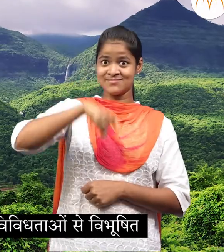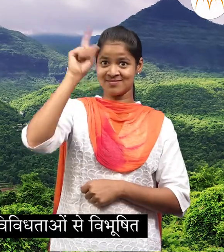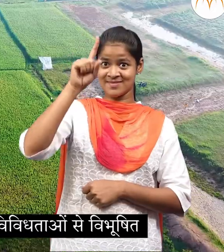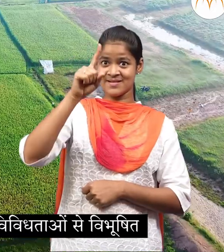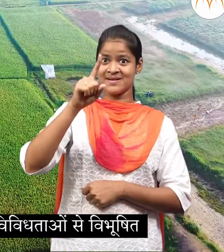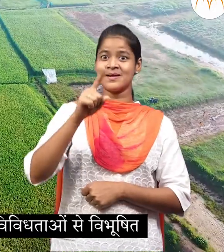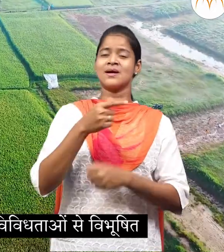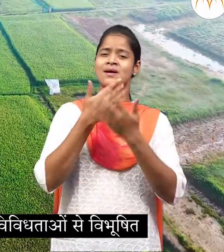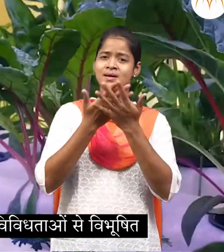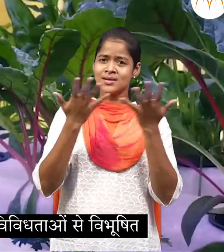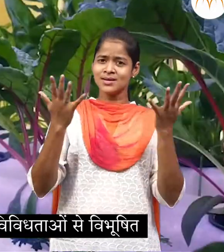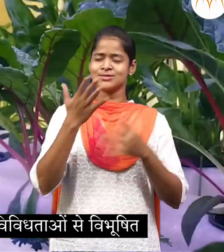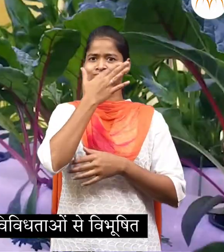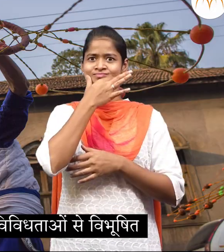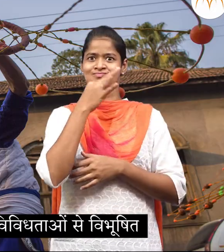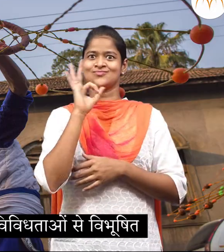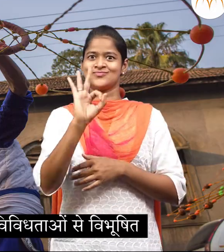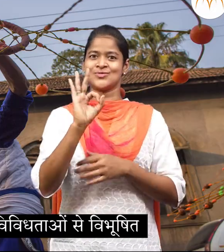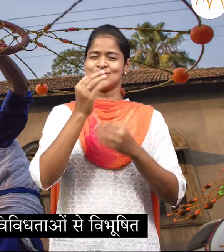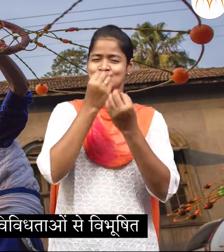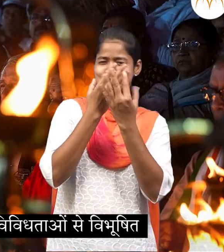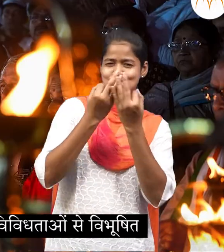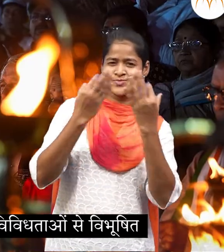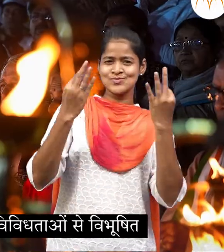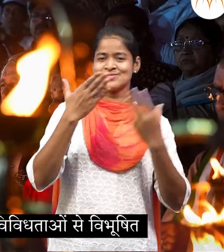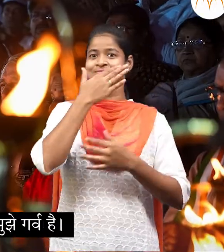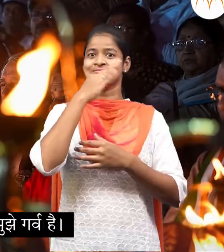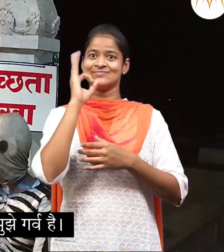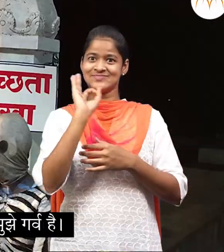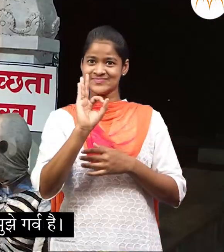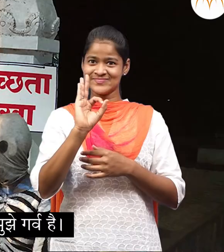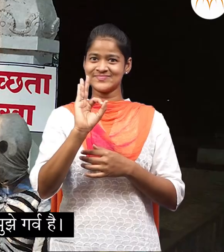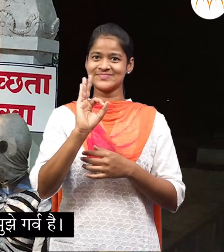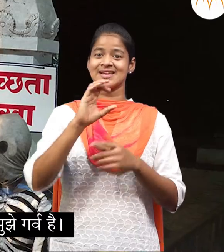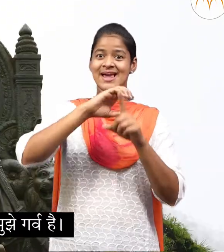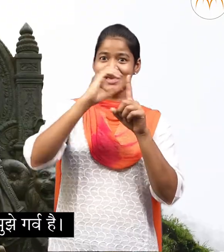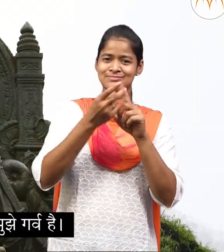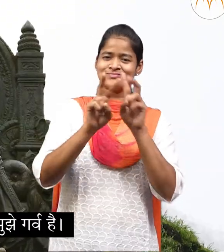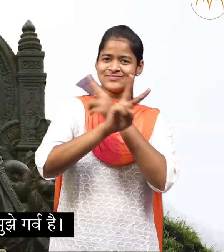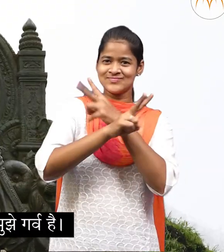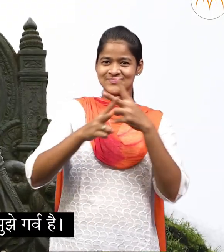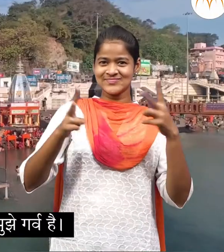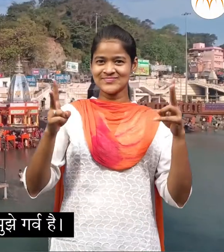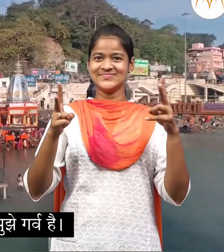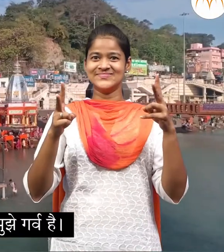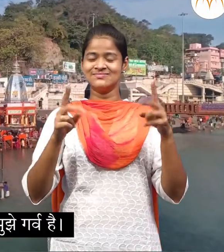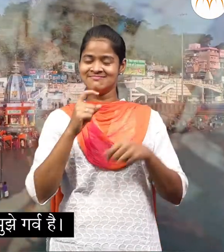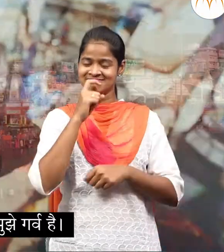अपने देश की समृद्ध तथा विविधताओं से विभूषित परंपराओं पर मुझे गर्व